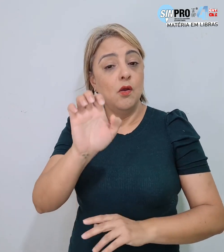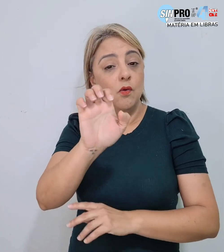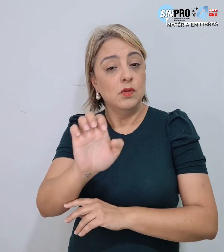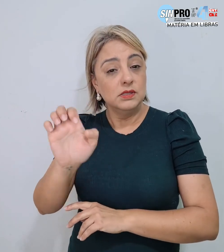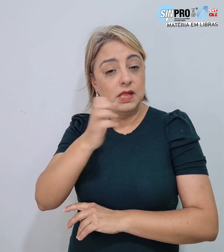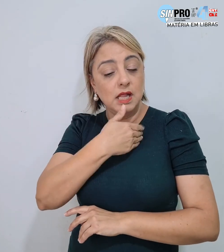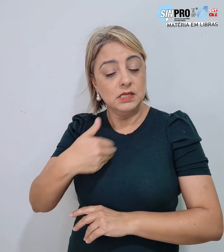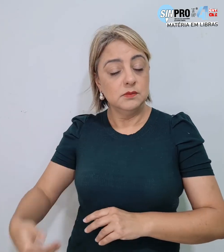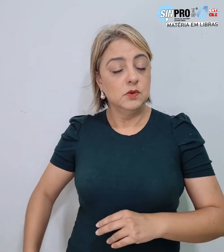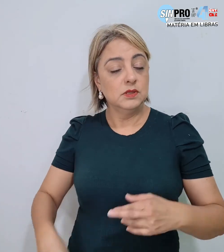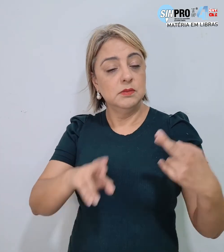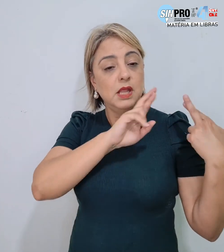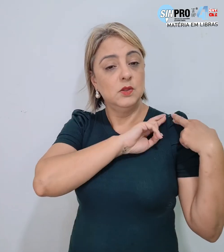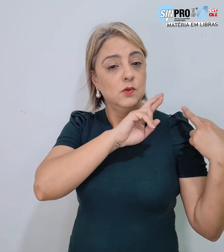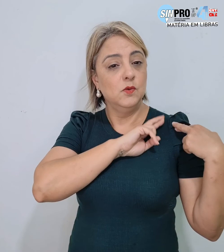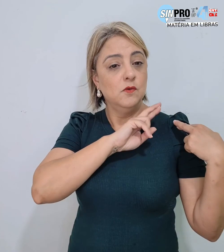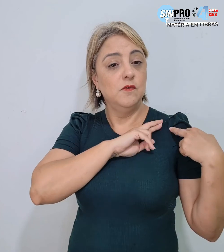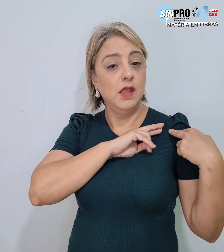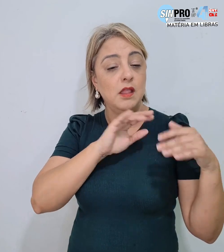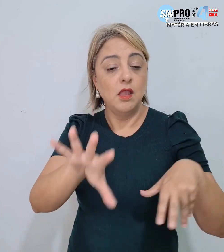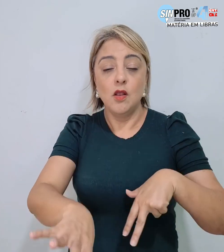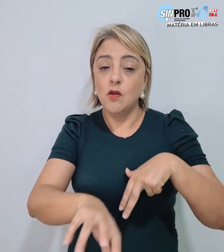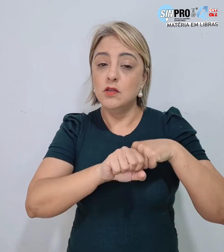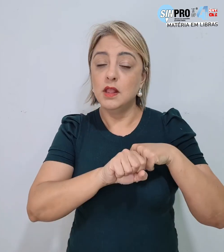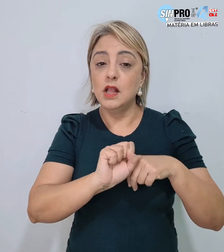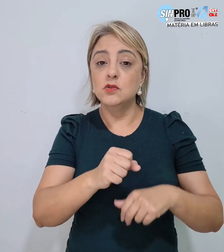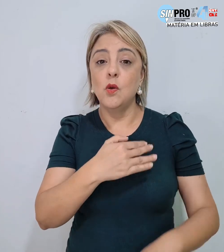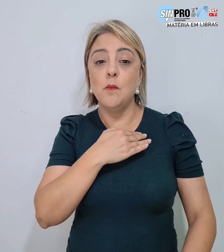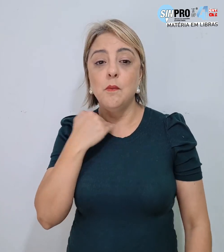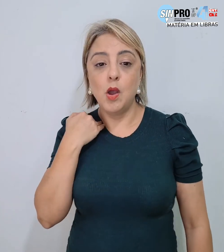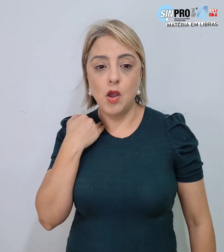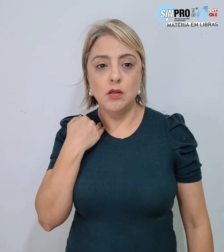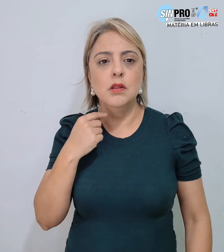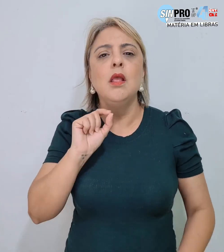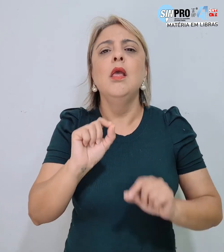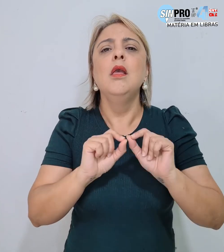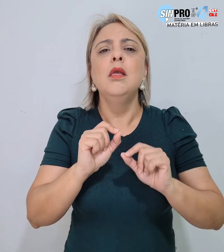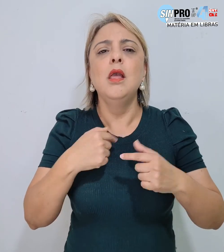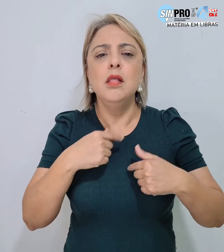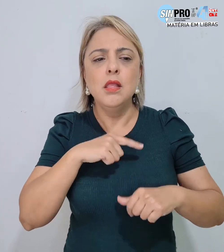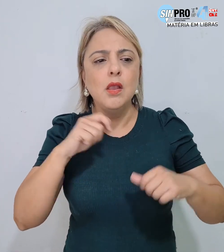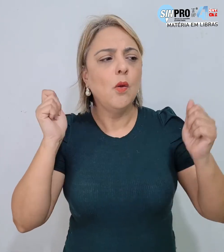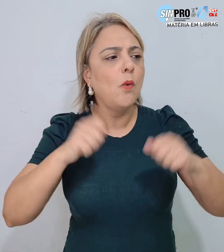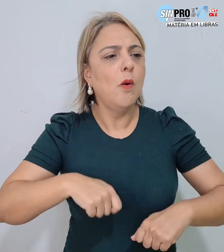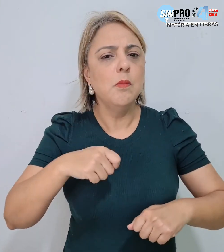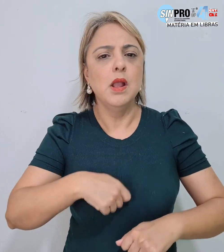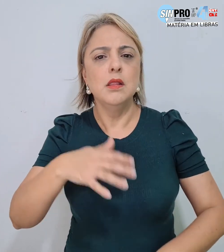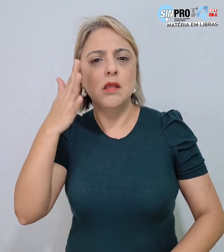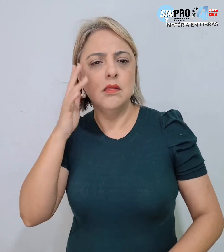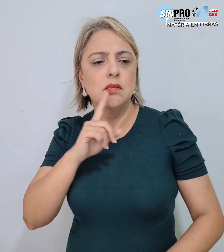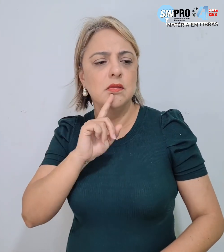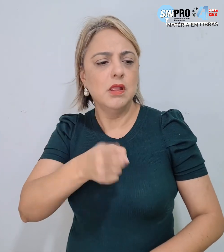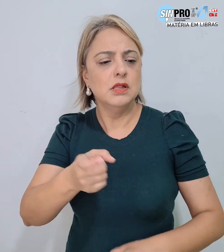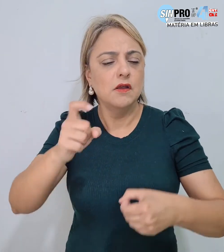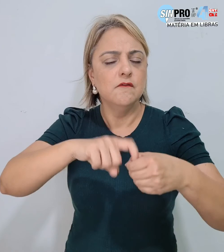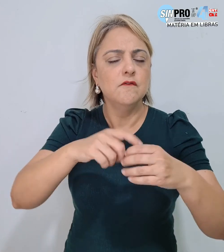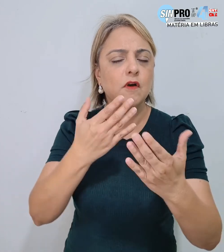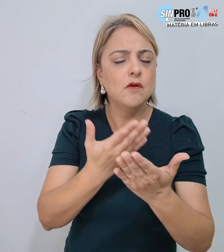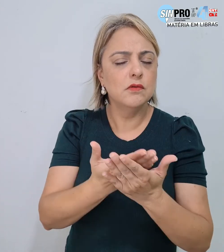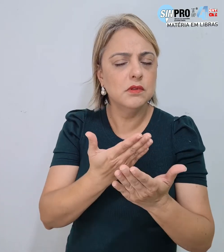ou morte e quem tem competência para decidir é o momento de retornar